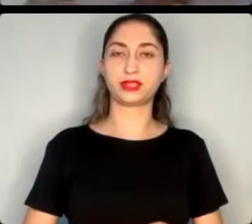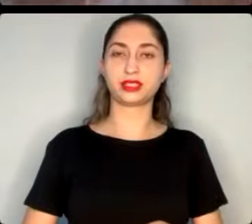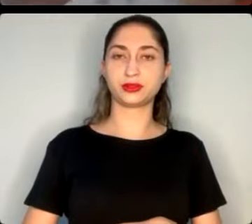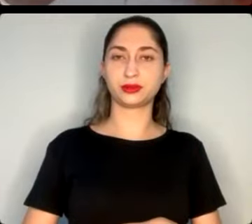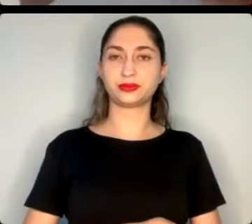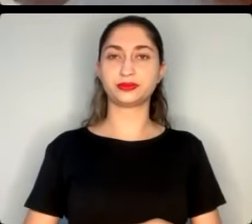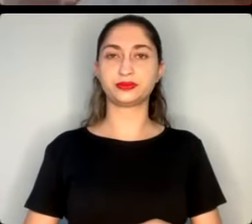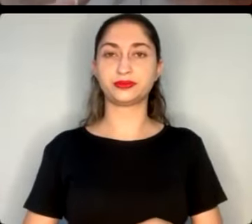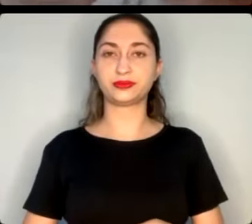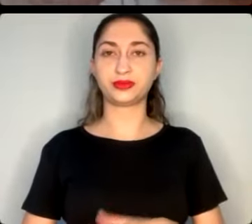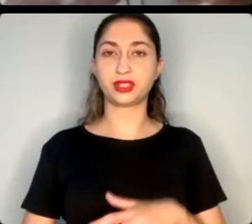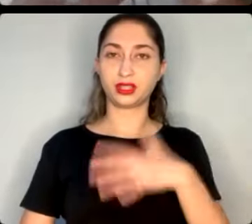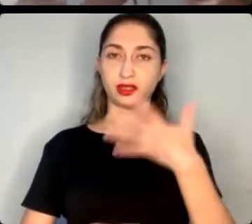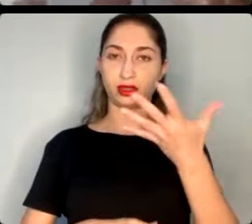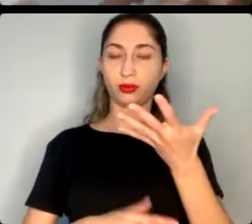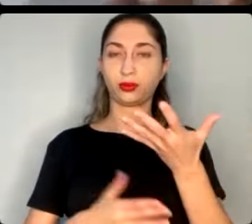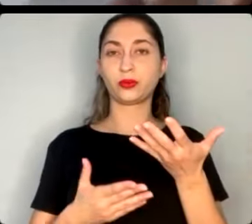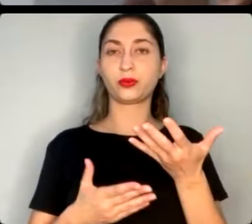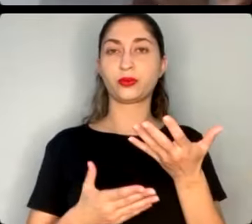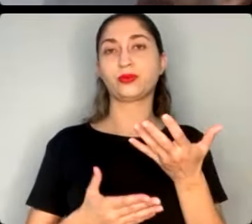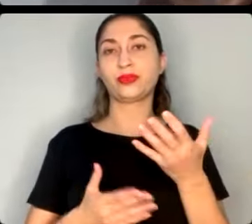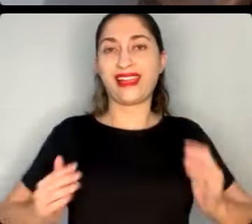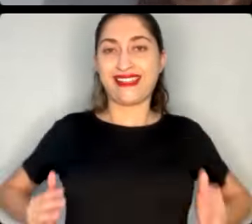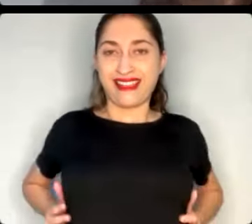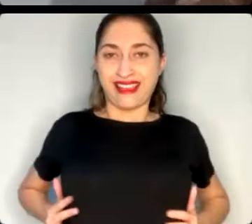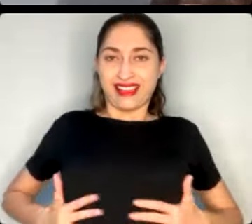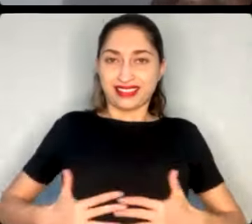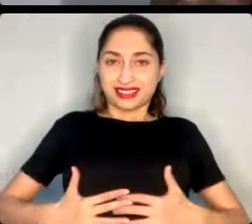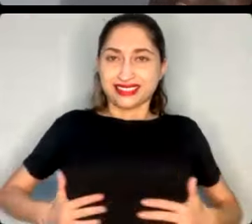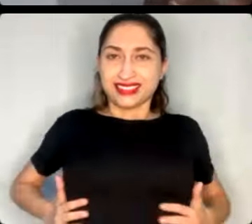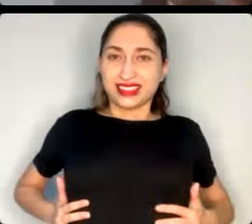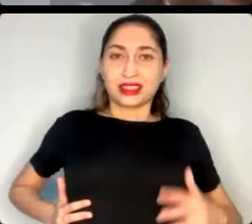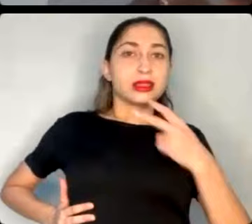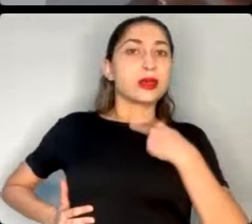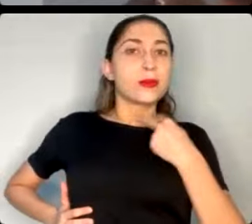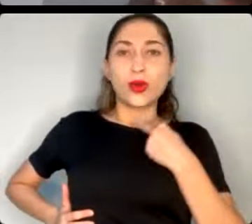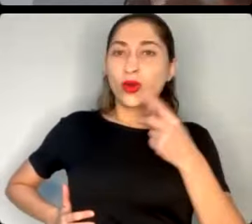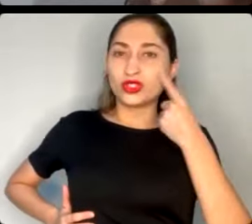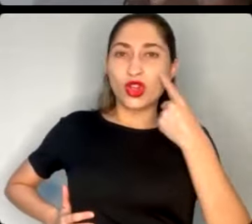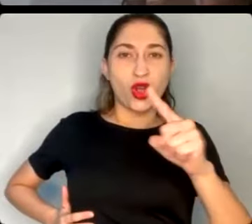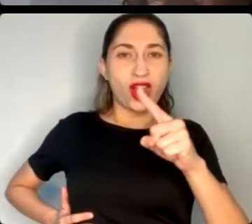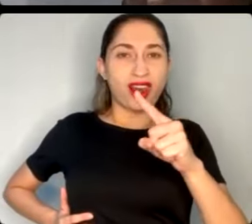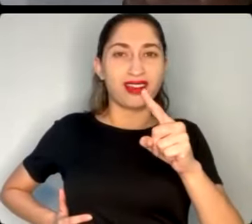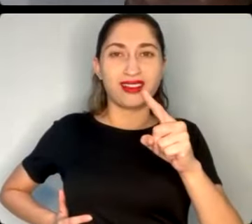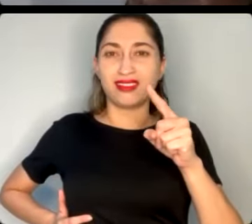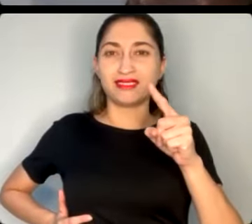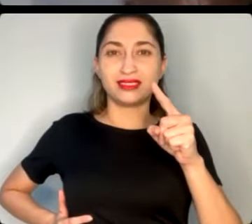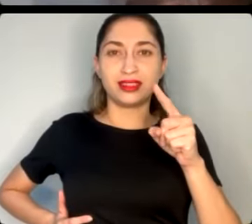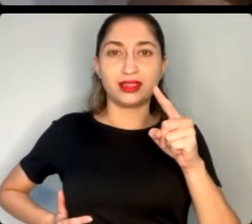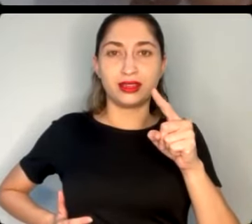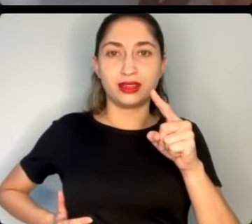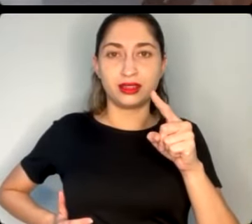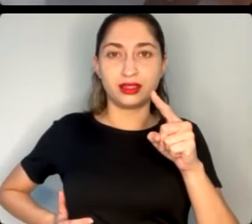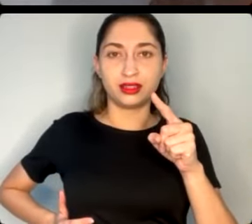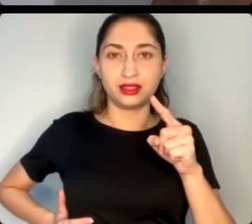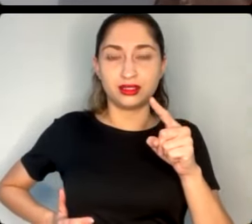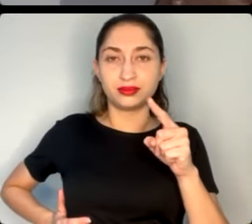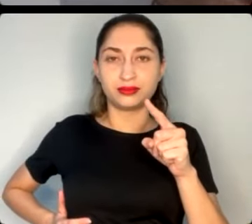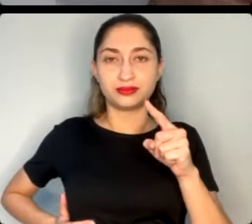ela não deveria se deformar nas flexões, né? Quer dizer, aqui a gente tem